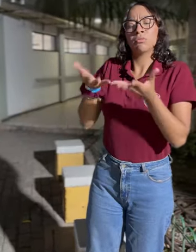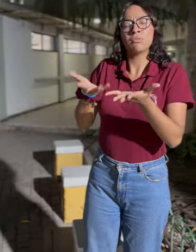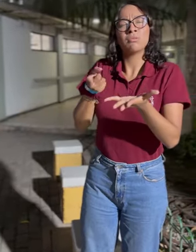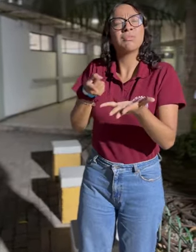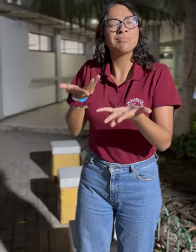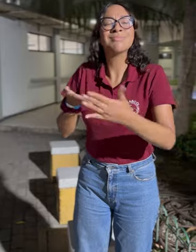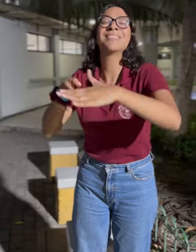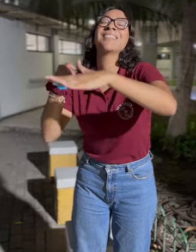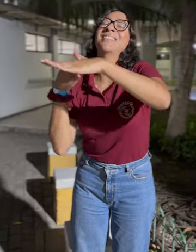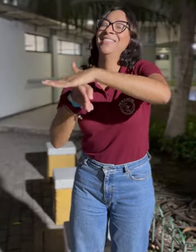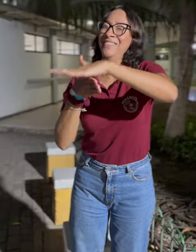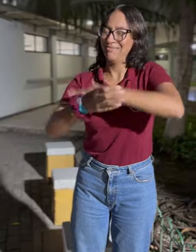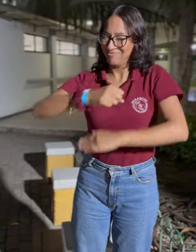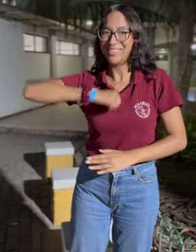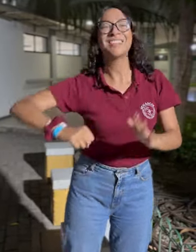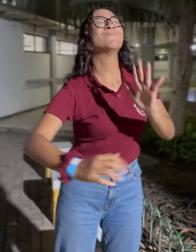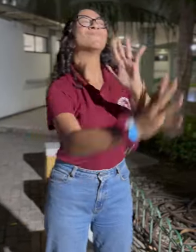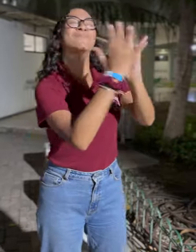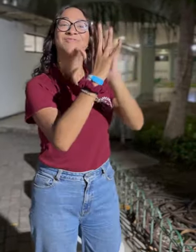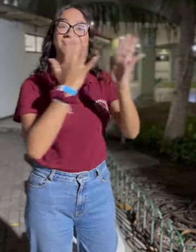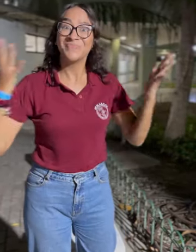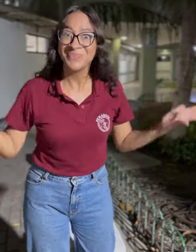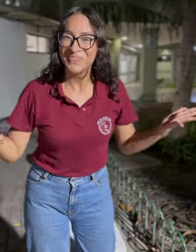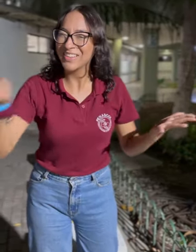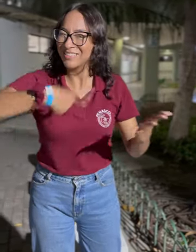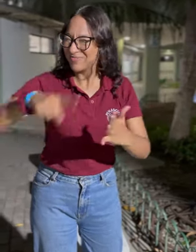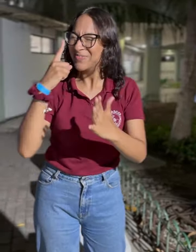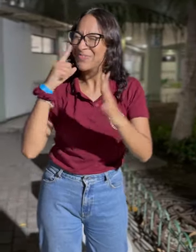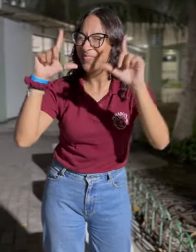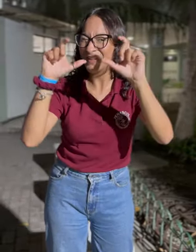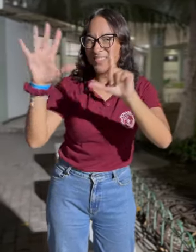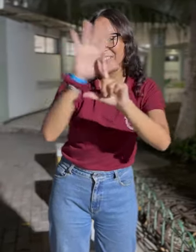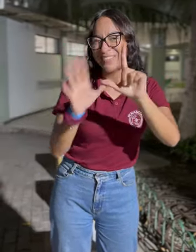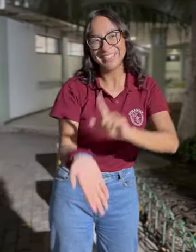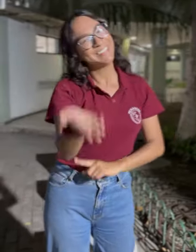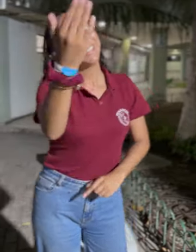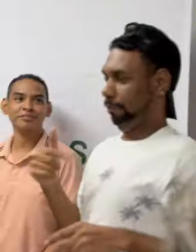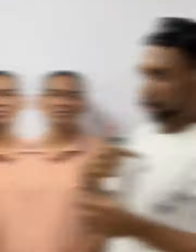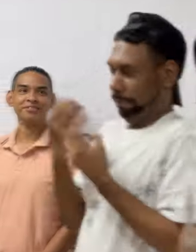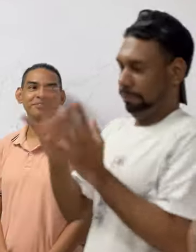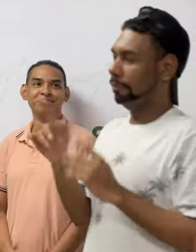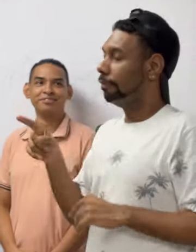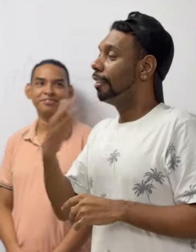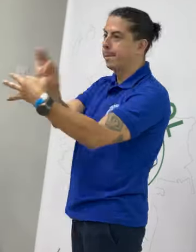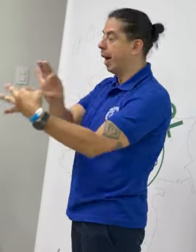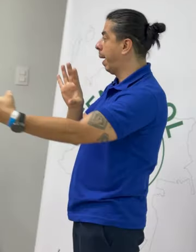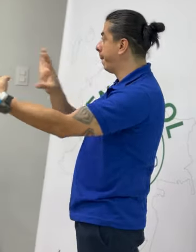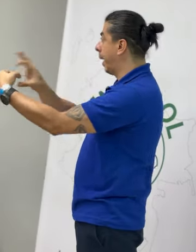entidades brinden accesibilidad y nos den información al respecto. Acá los dejo con algunas imágenes y videos de esta actividad.